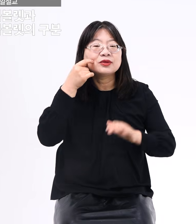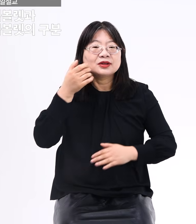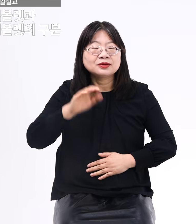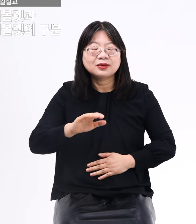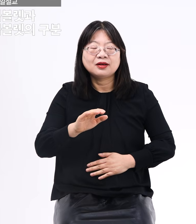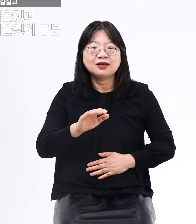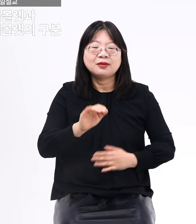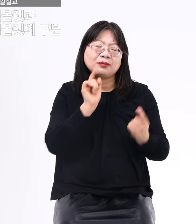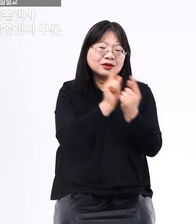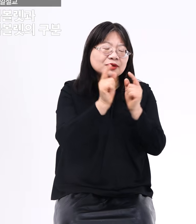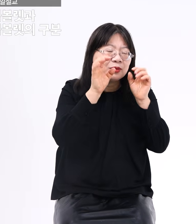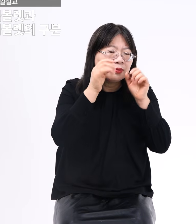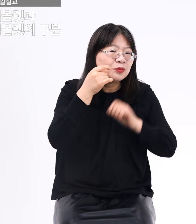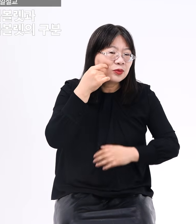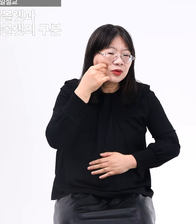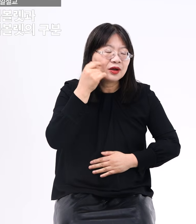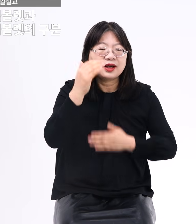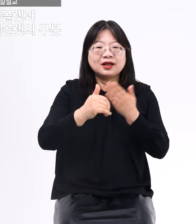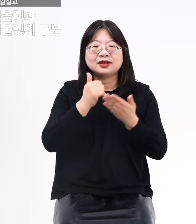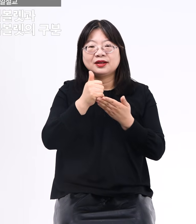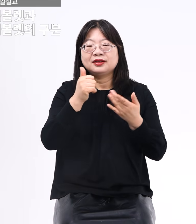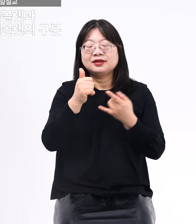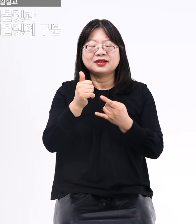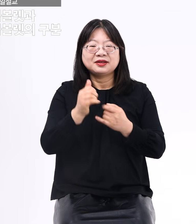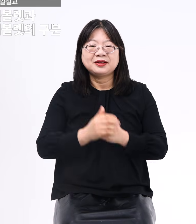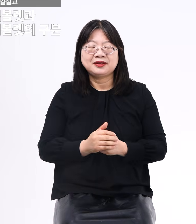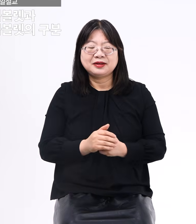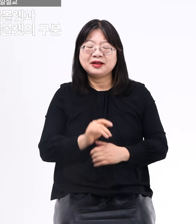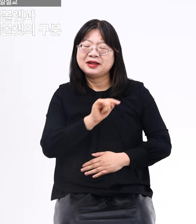하나님께 그의 극단적인 성격 때문에